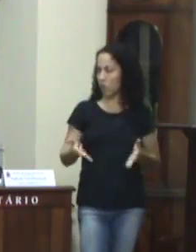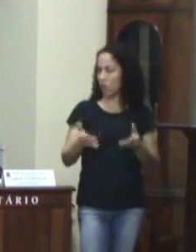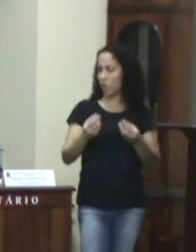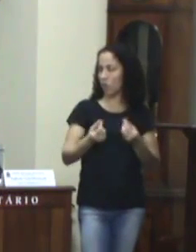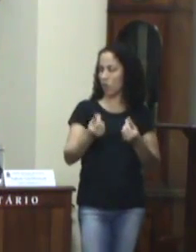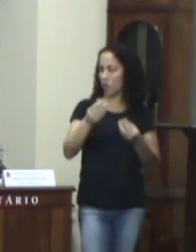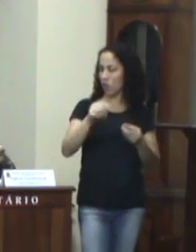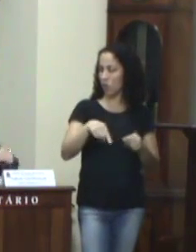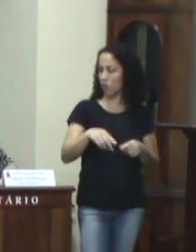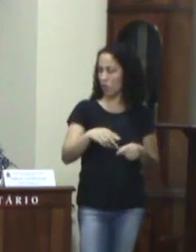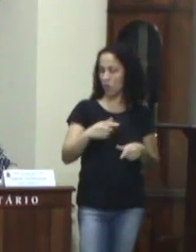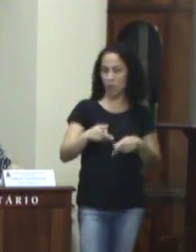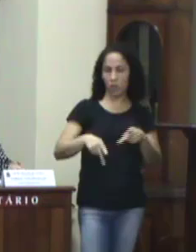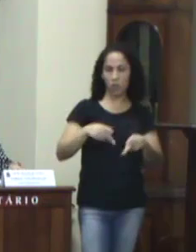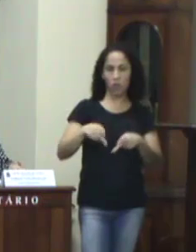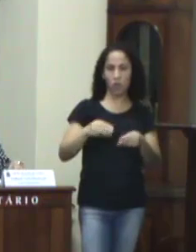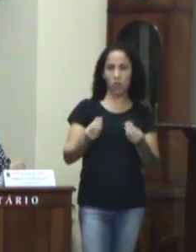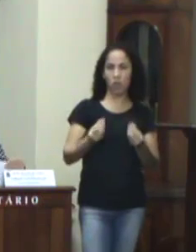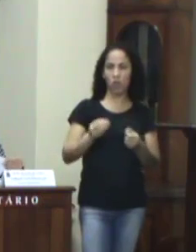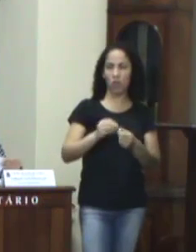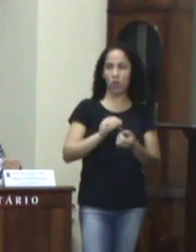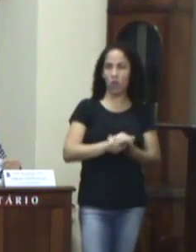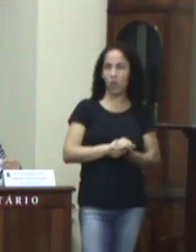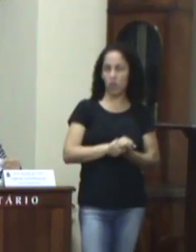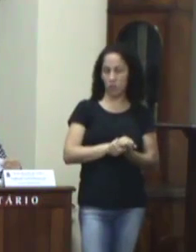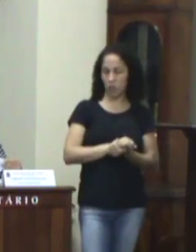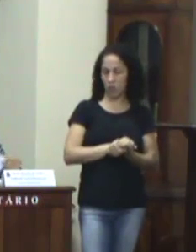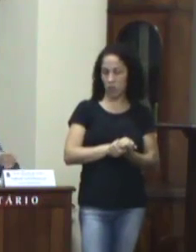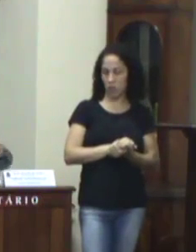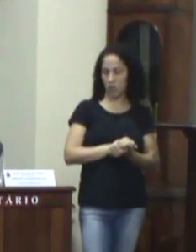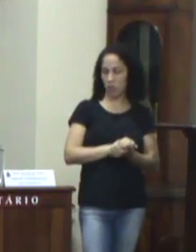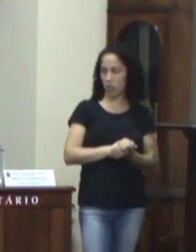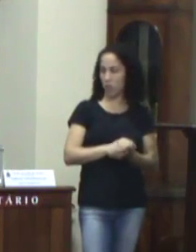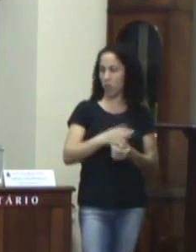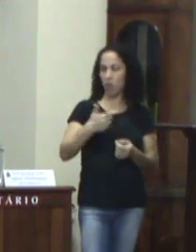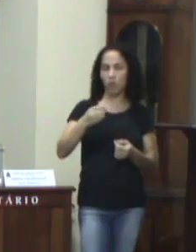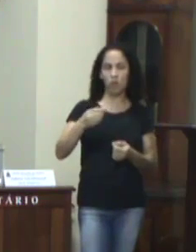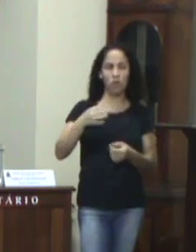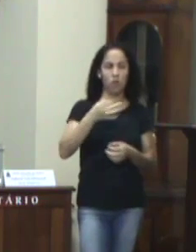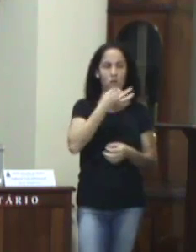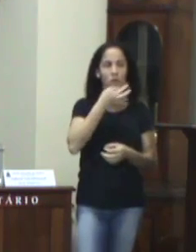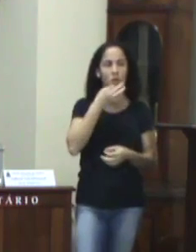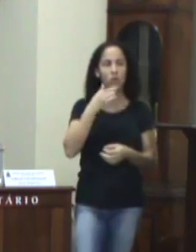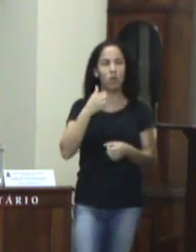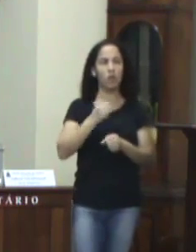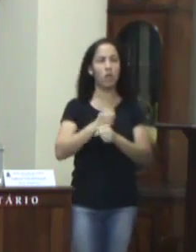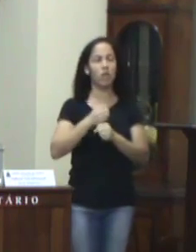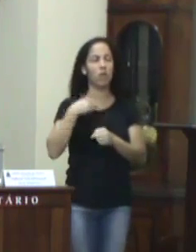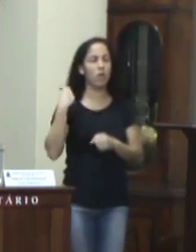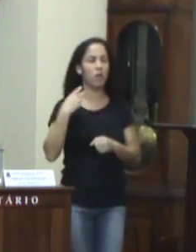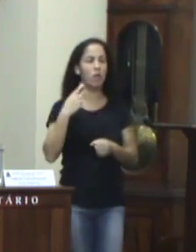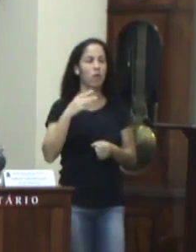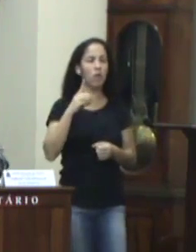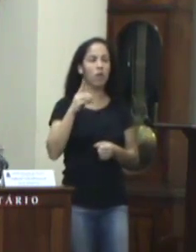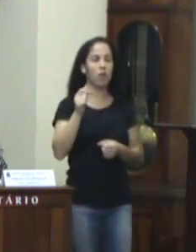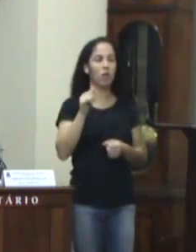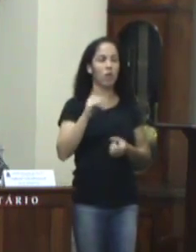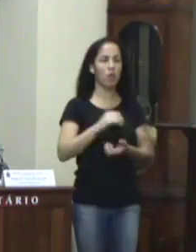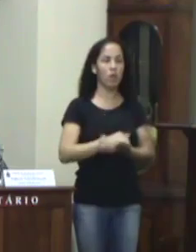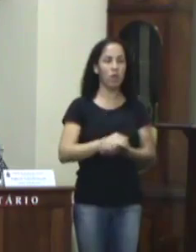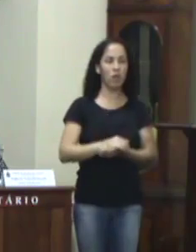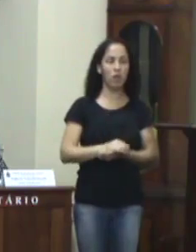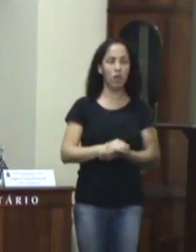por parte do cidadão. Sala das sessões, 20 de setembro de 2018, vereador David